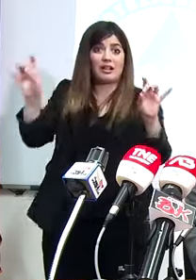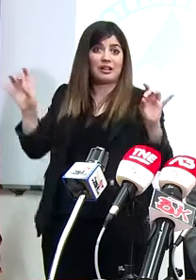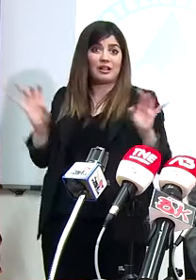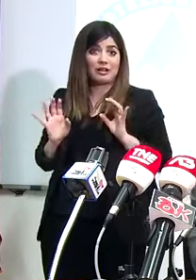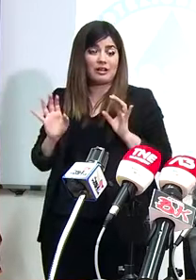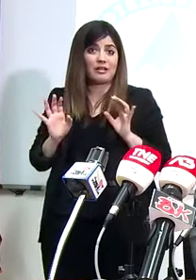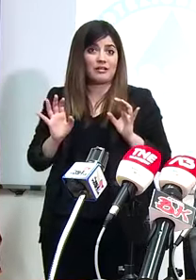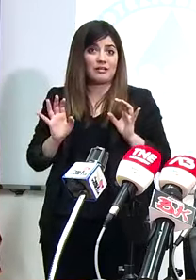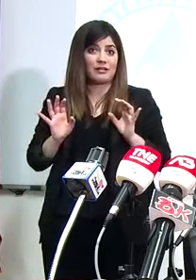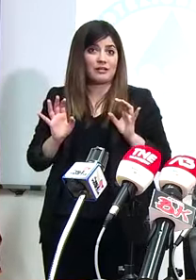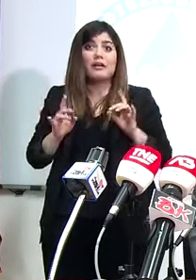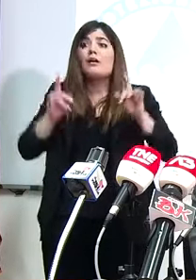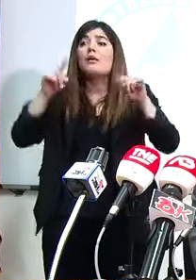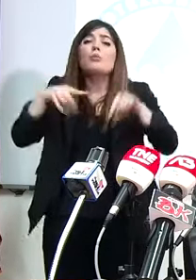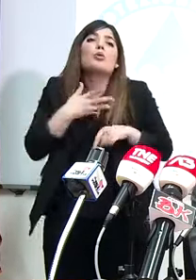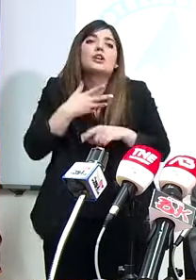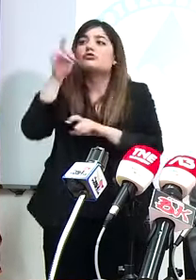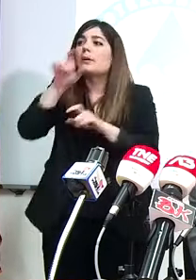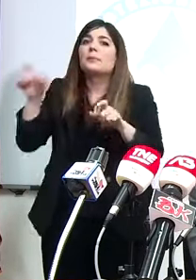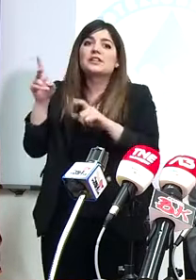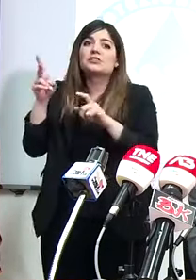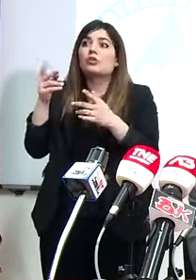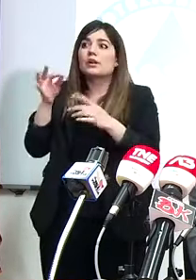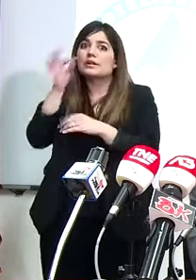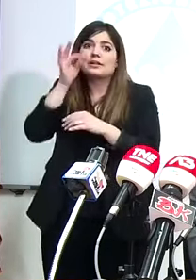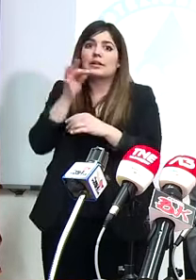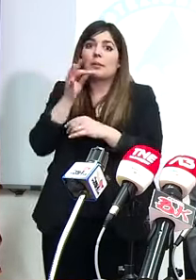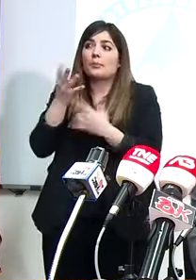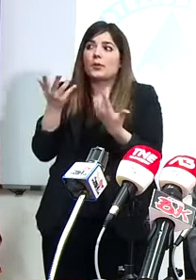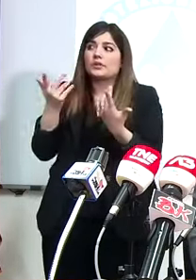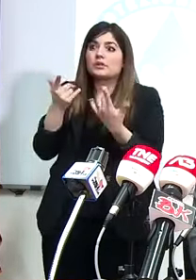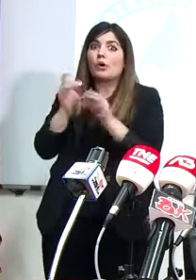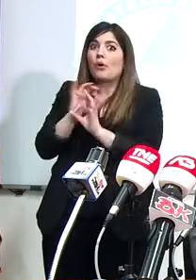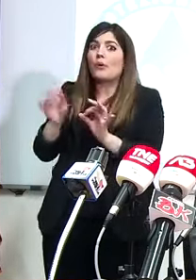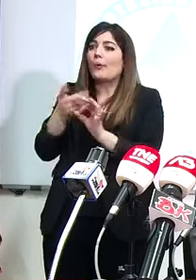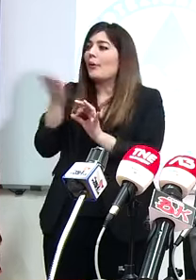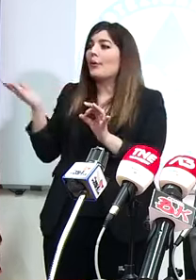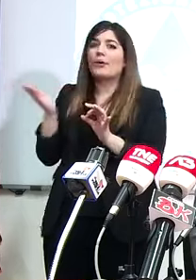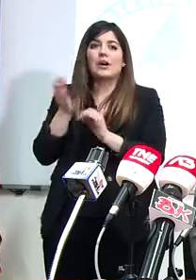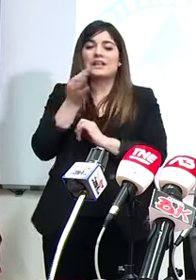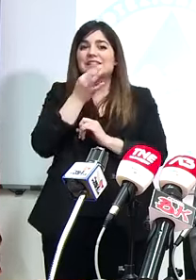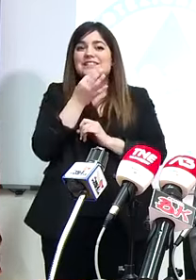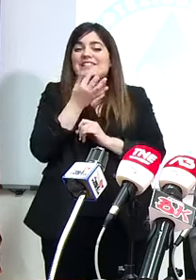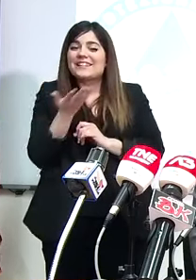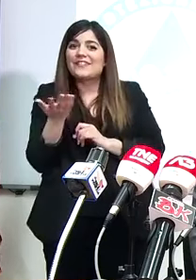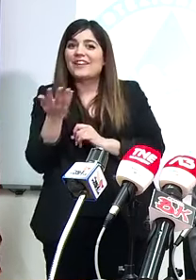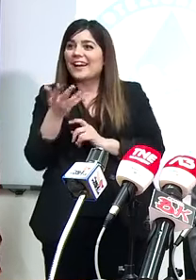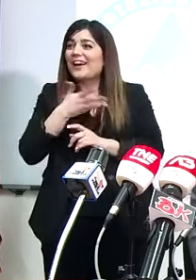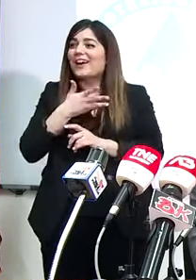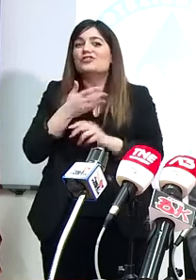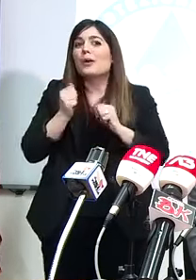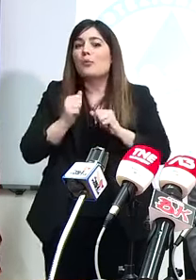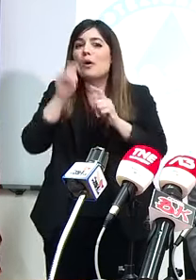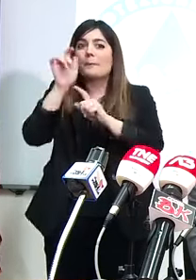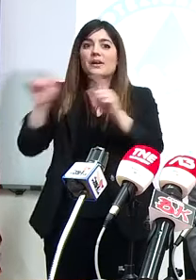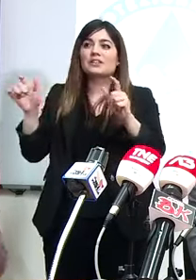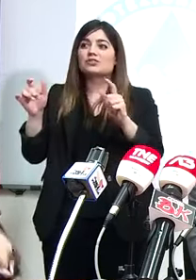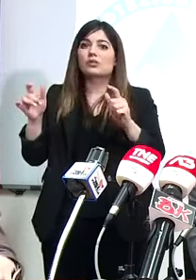non si trovano perché vorrei ricordarvi che questi sono l'esito di 26.000 tamponi ma non abbiamo fatto 5 milioni di tamponi quindi il rapporto quale